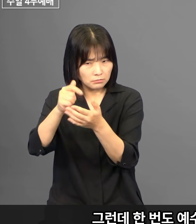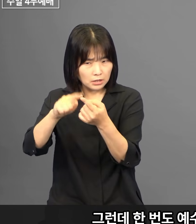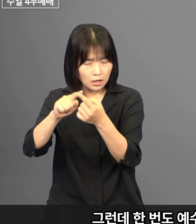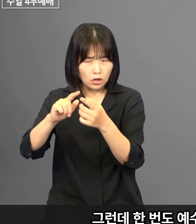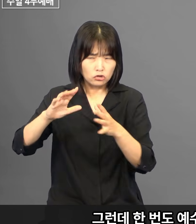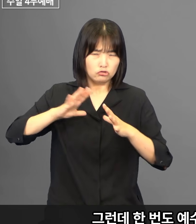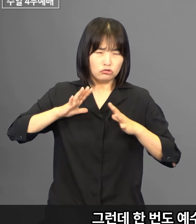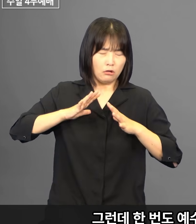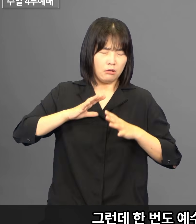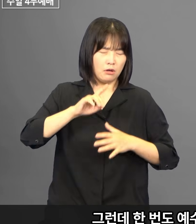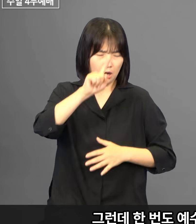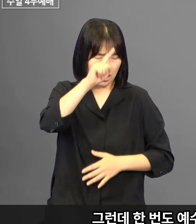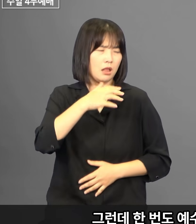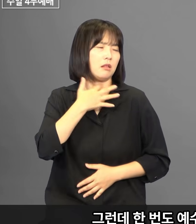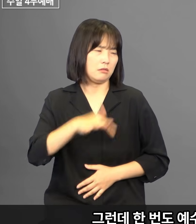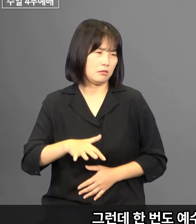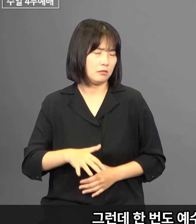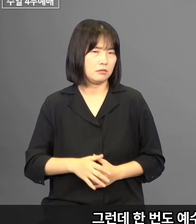적이 없었다.